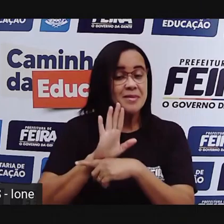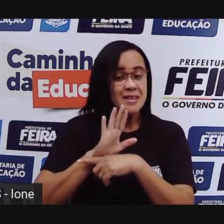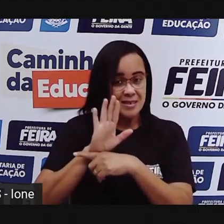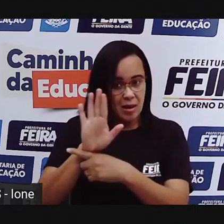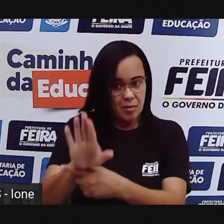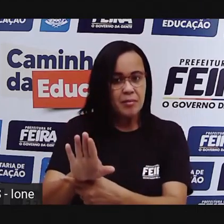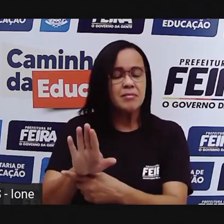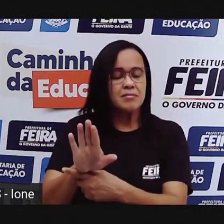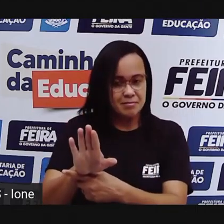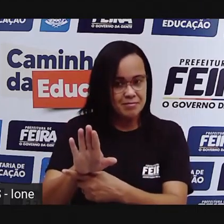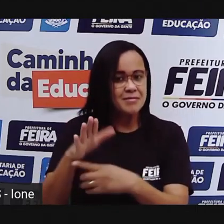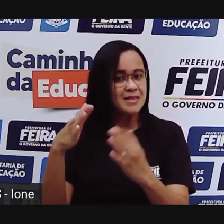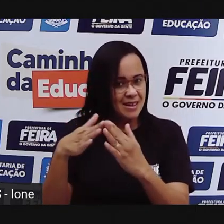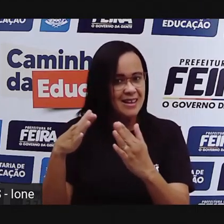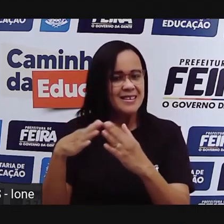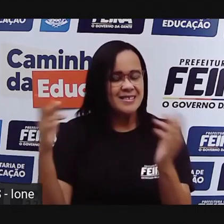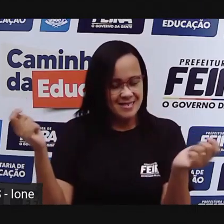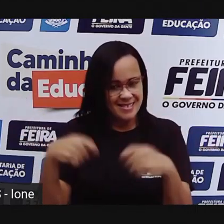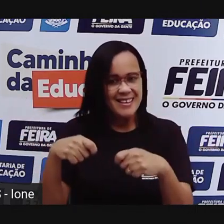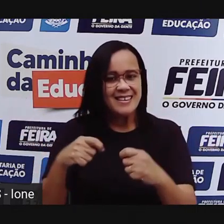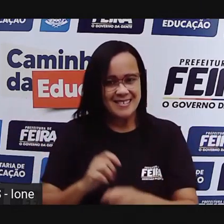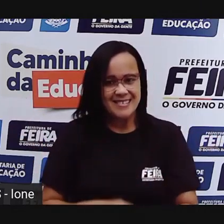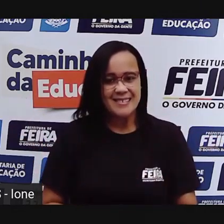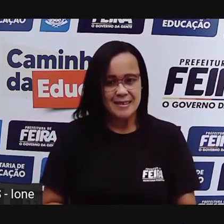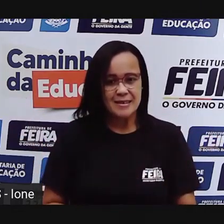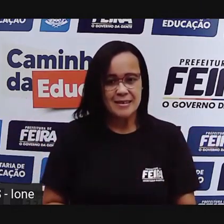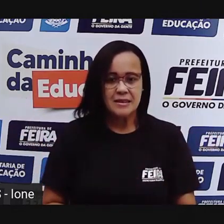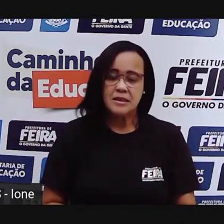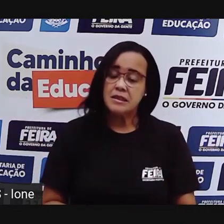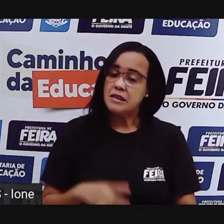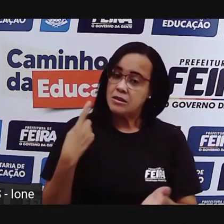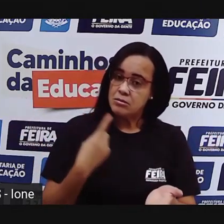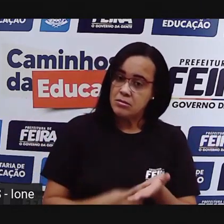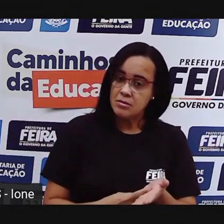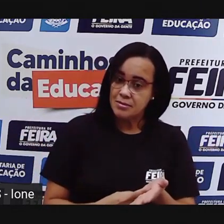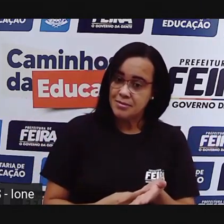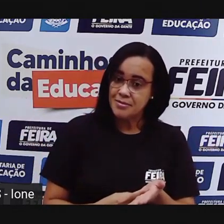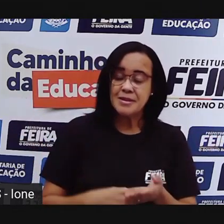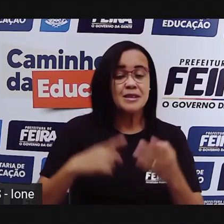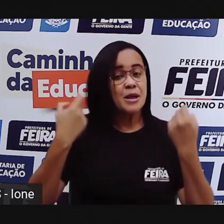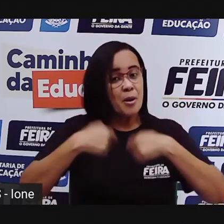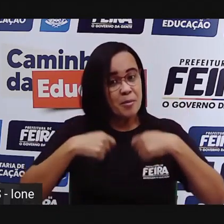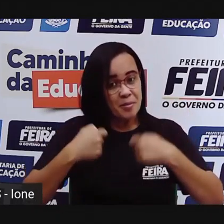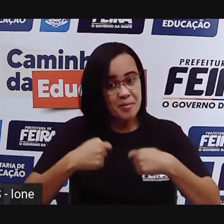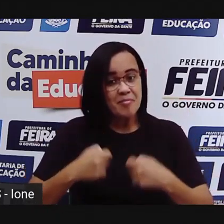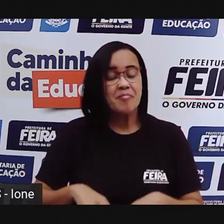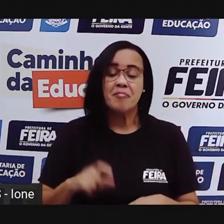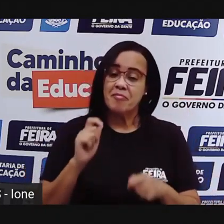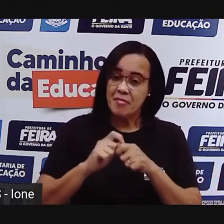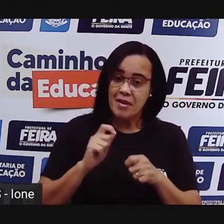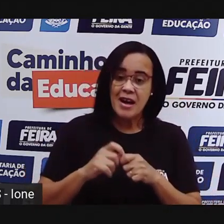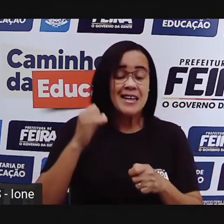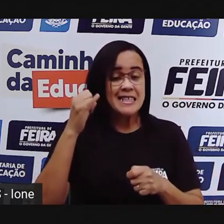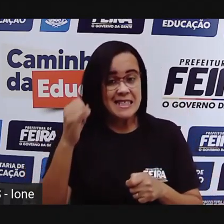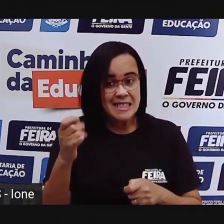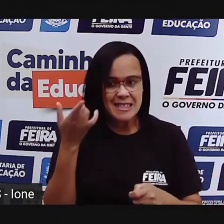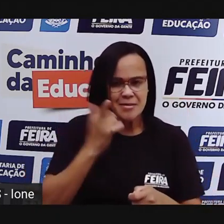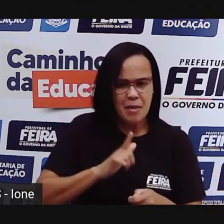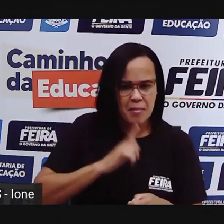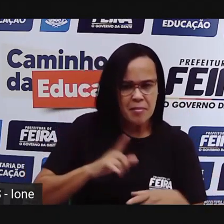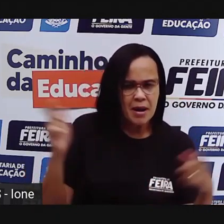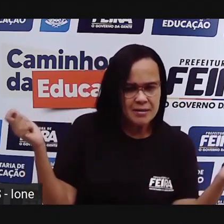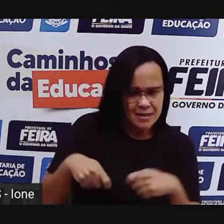vocês não conseguem fazer. Não vale, não é? O combinado é fazer o que a gente consegue. O que a gente não consegue, a gente pede ajuda para